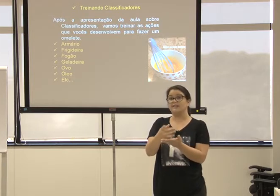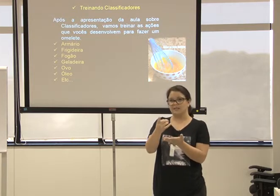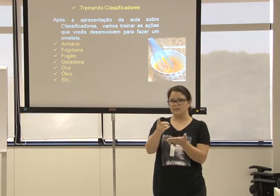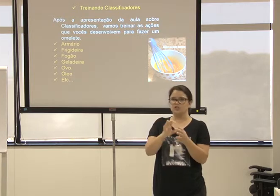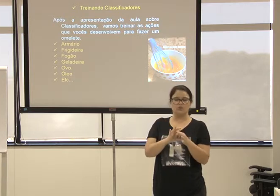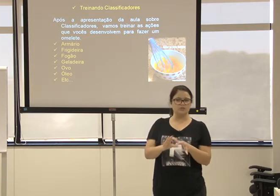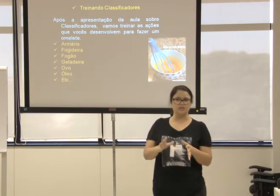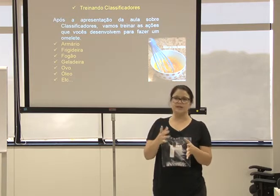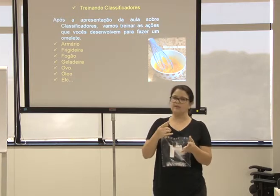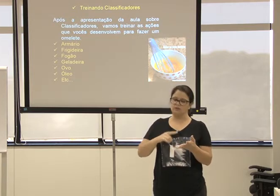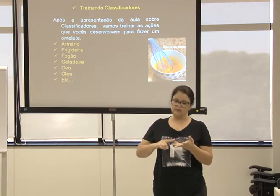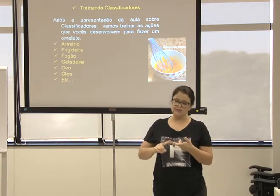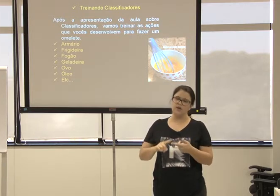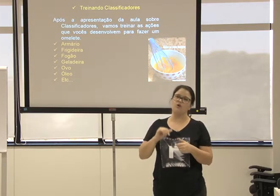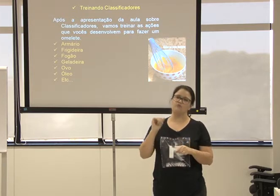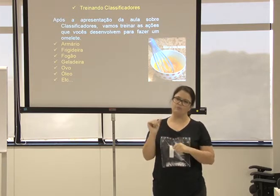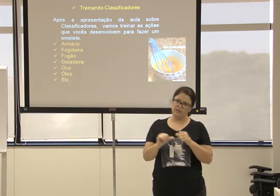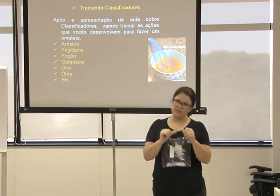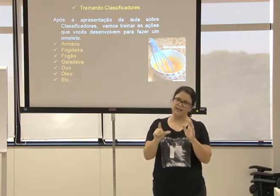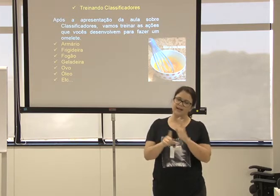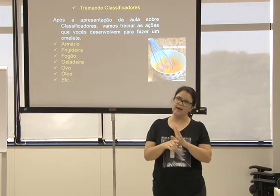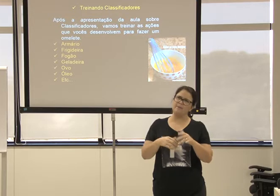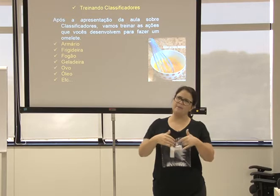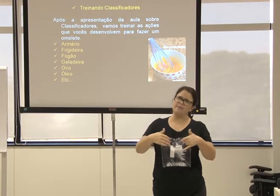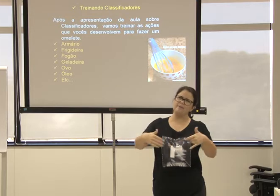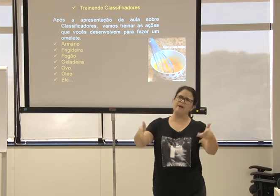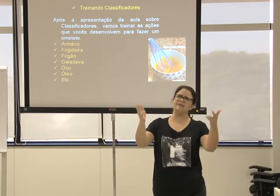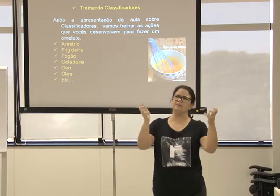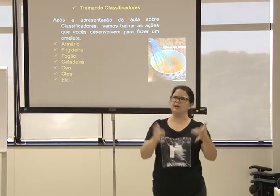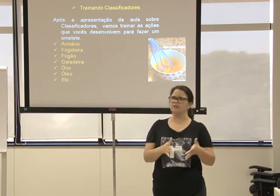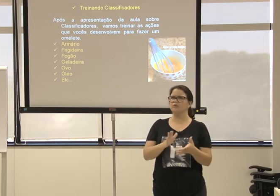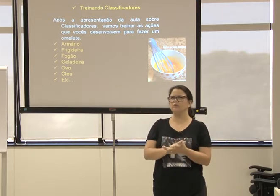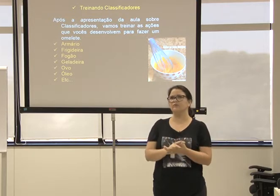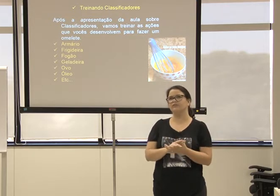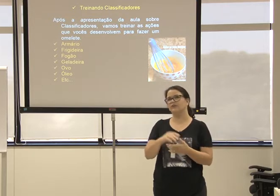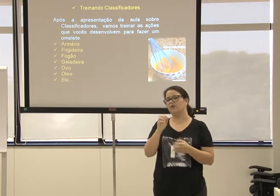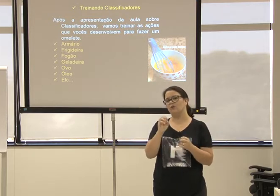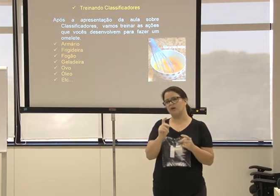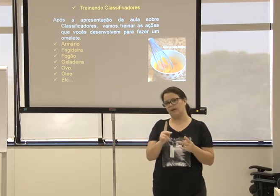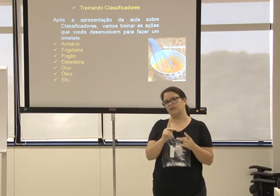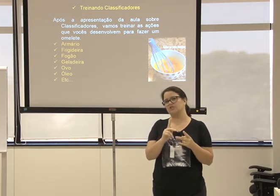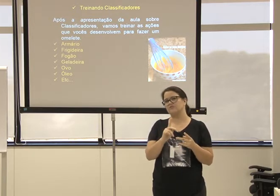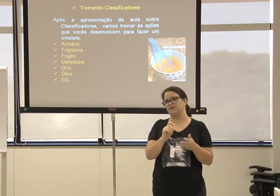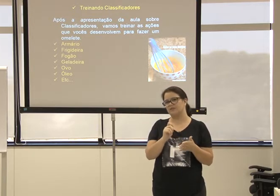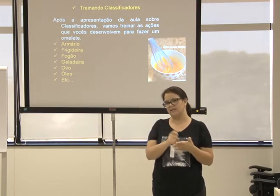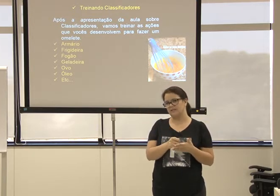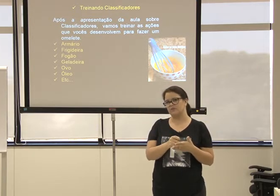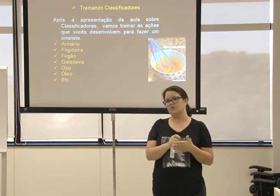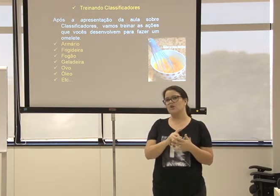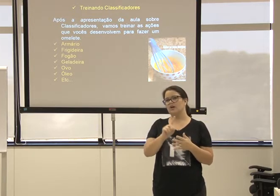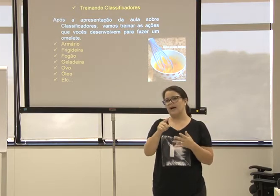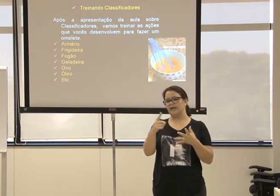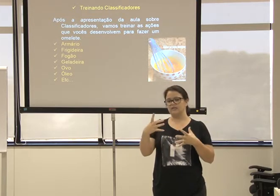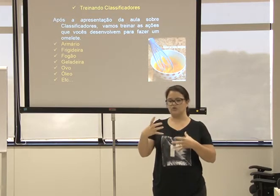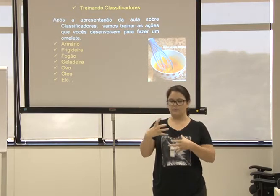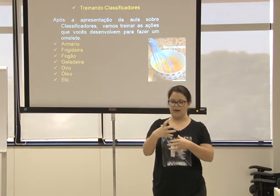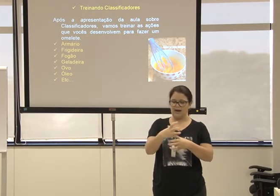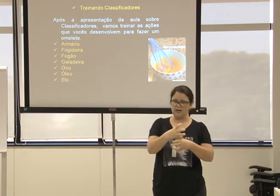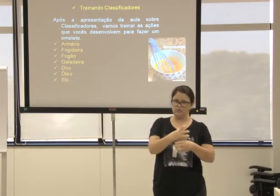exatamente, eu não autorizei, não aconteceu, houve a mudança da lei, blá, blá, blá, blá, expliquei tudo. A mulher falou, não, ok, a gente vai fazer isso. Aí, eles somaram